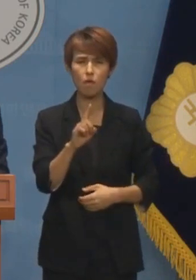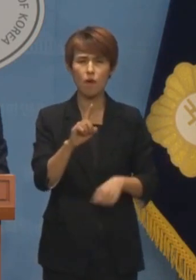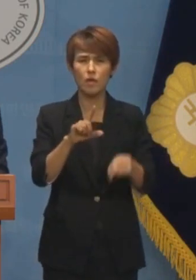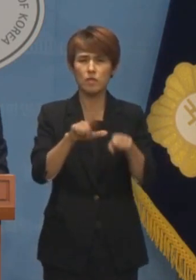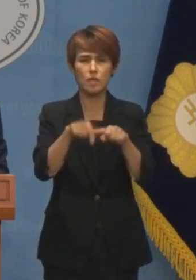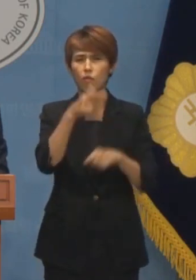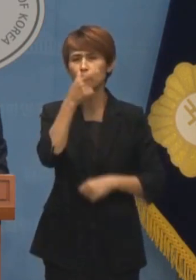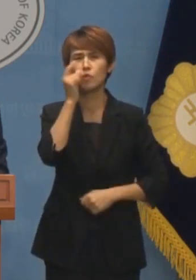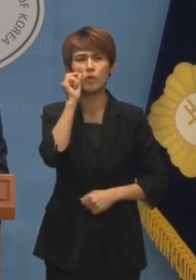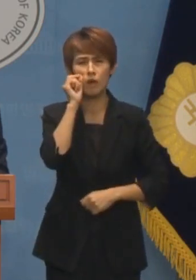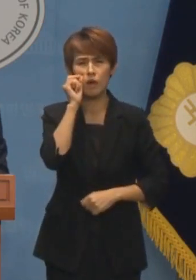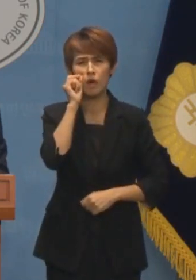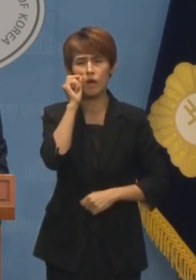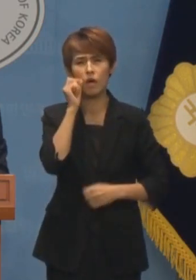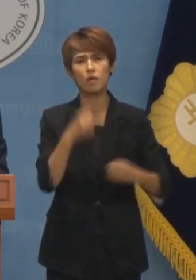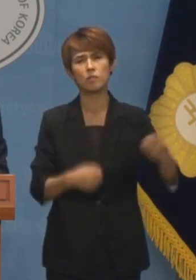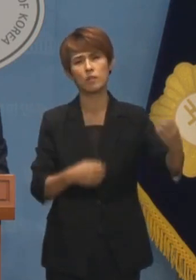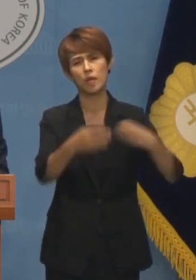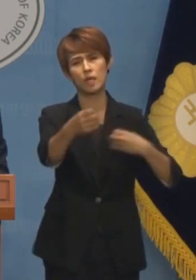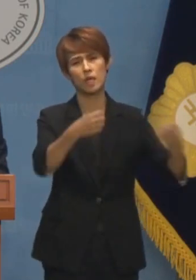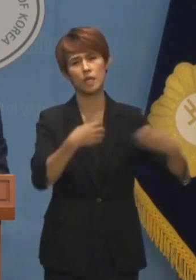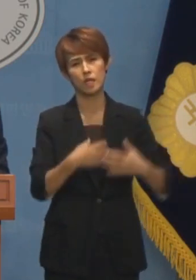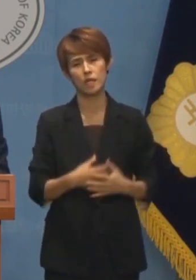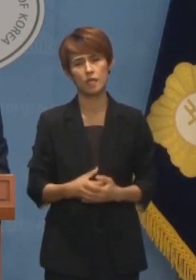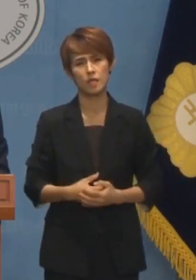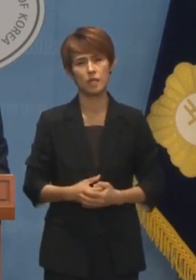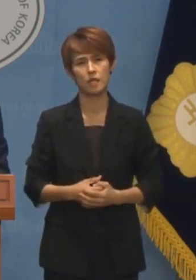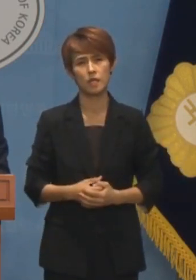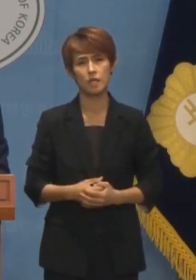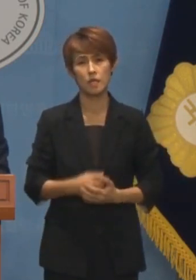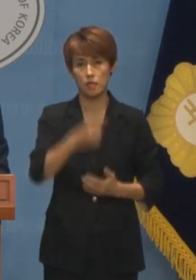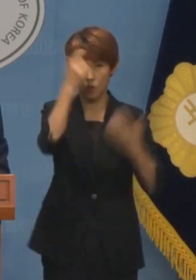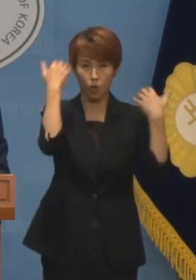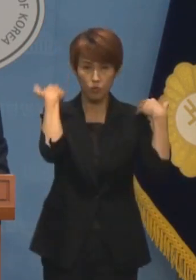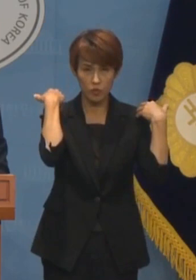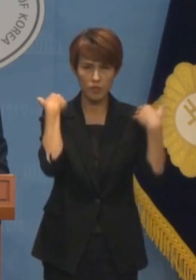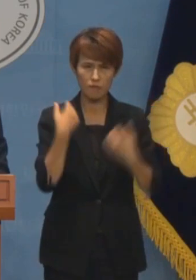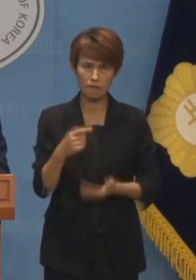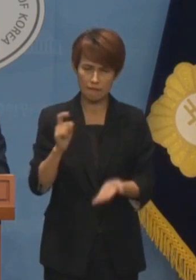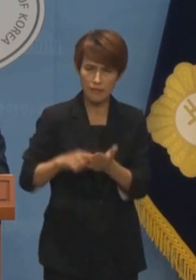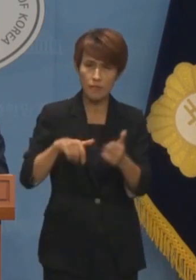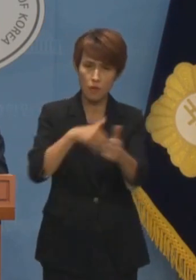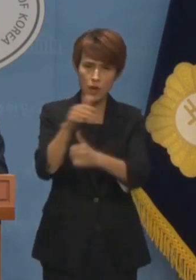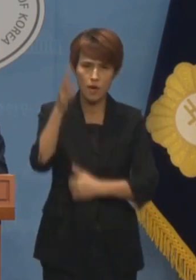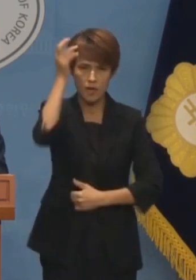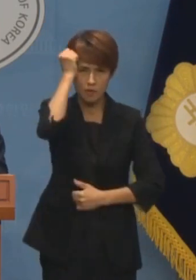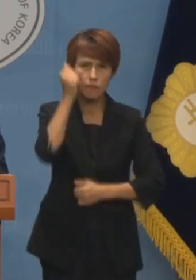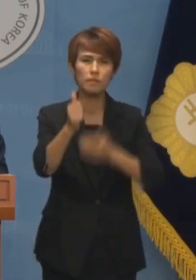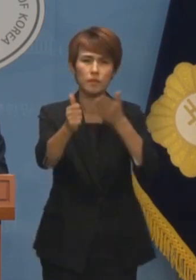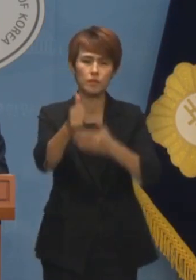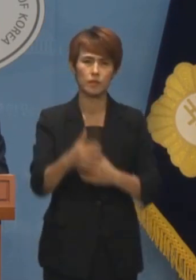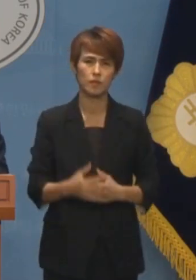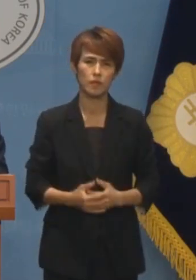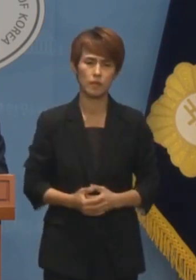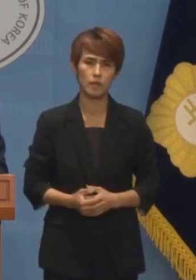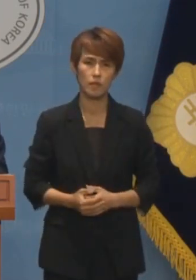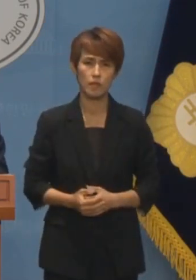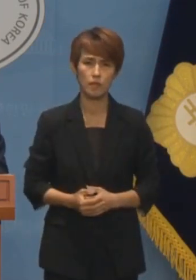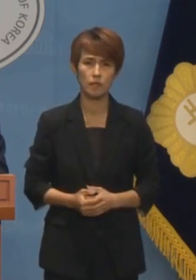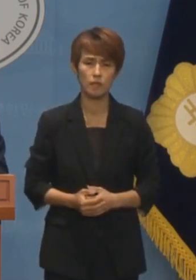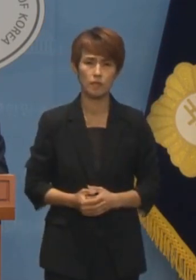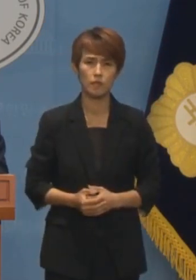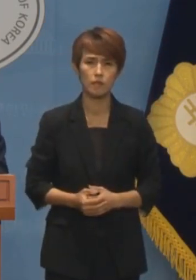많지 않다라고 이야기하고 있습니다. 정부 당국은 비상한 상황임을 명심하기 바랍니다.